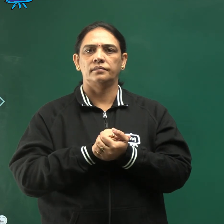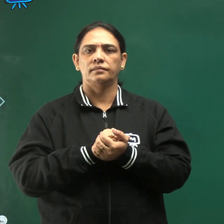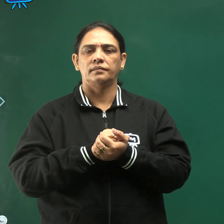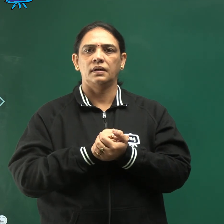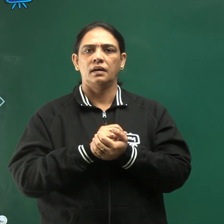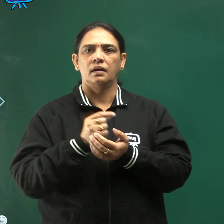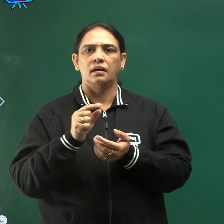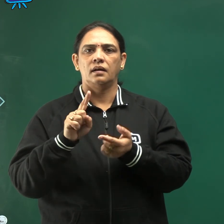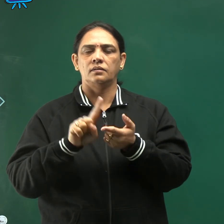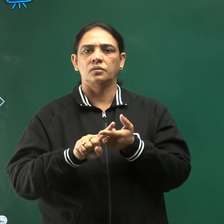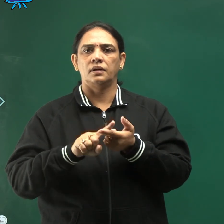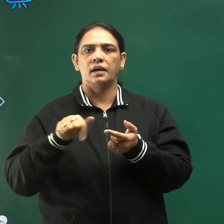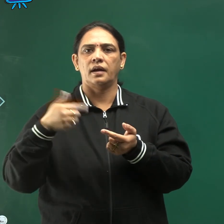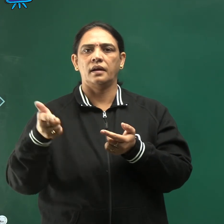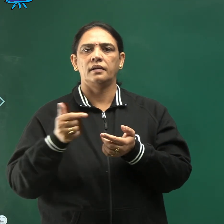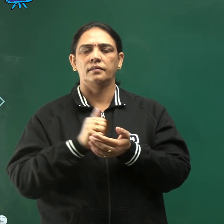लगानी है